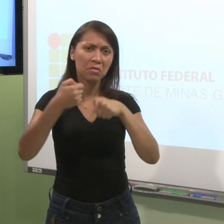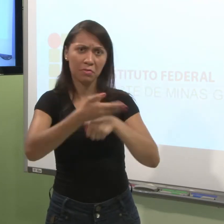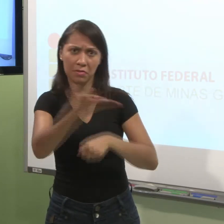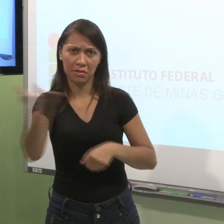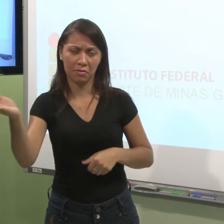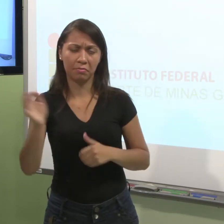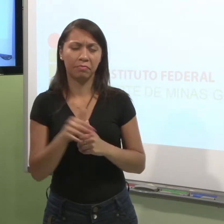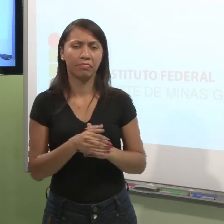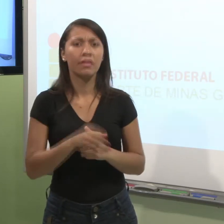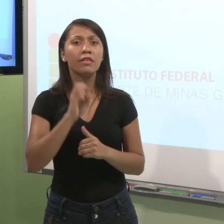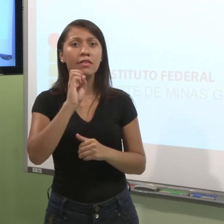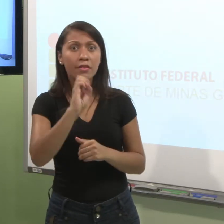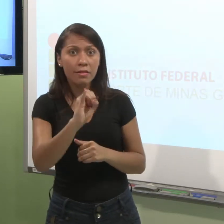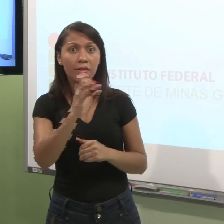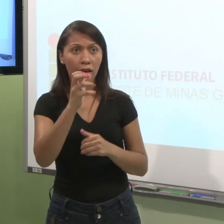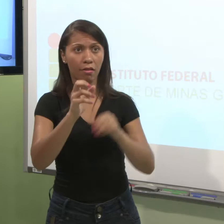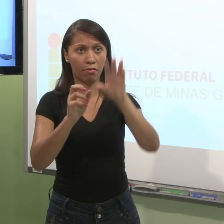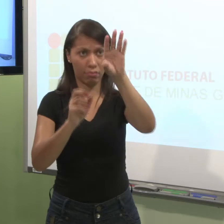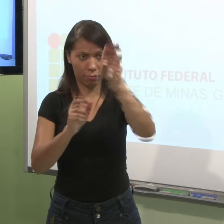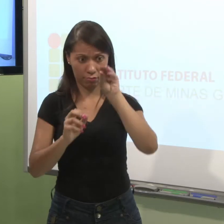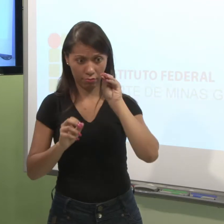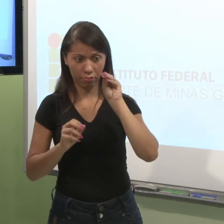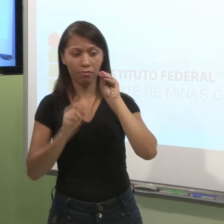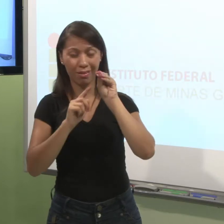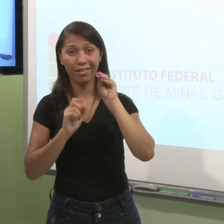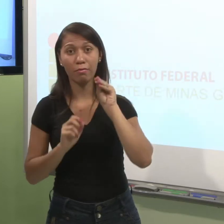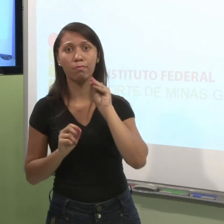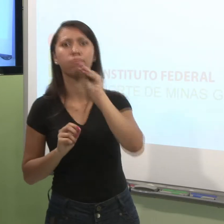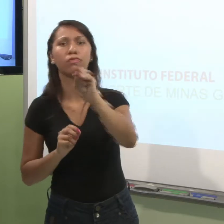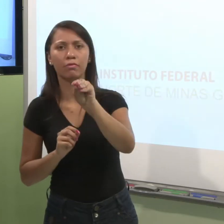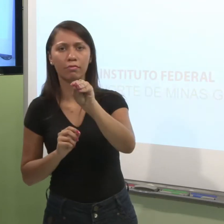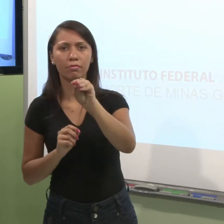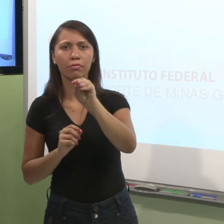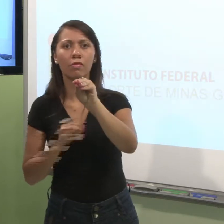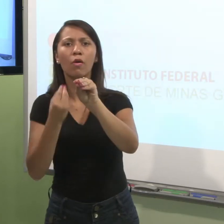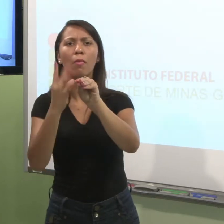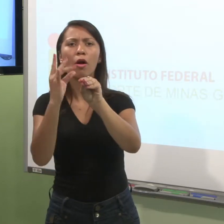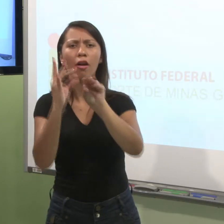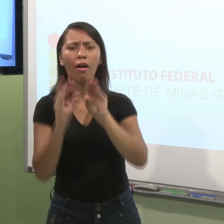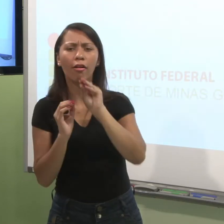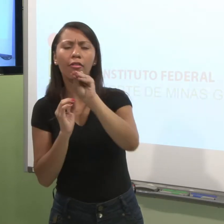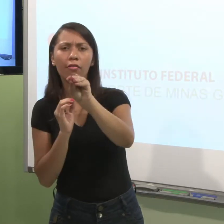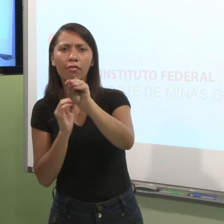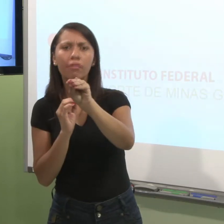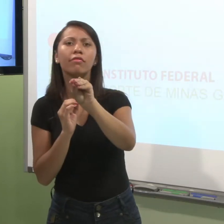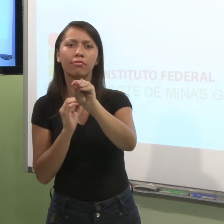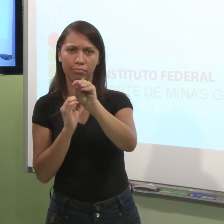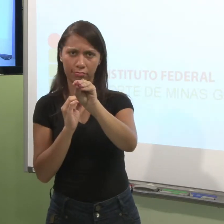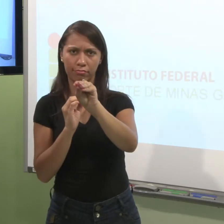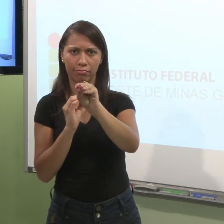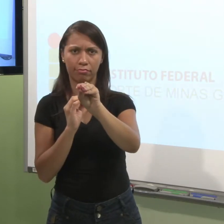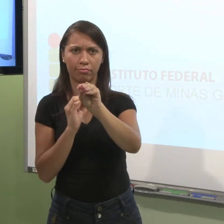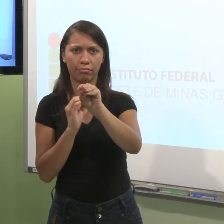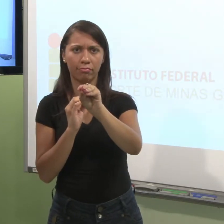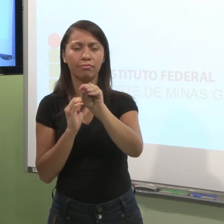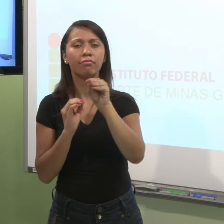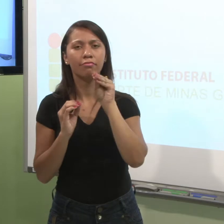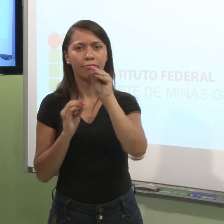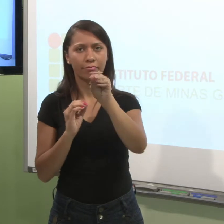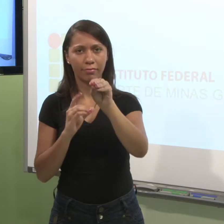Para colar, vocês devem posicionar o ponto de inserção no local onde se quer colar e pressionar as teclas